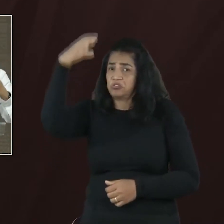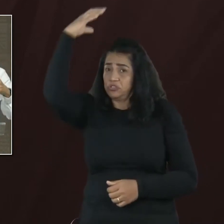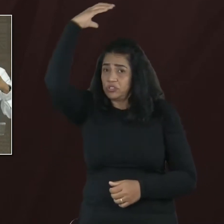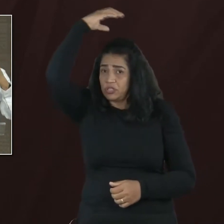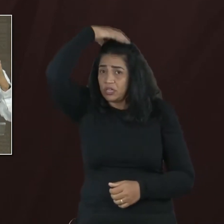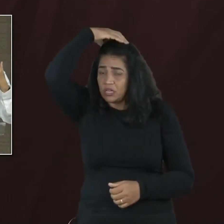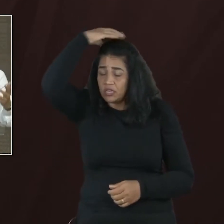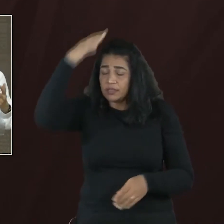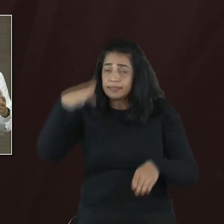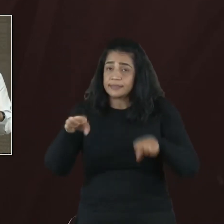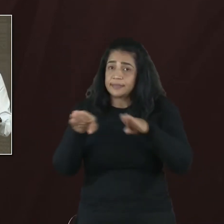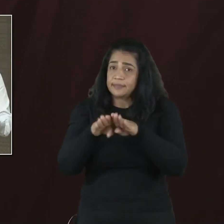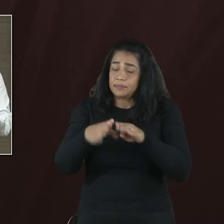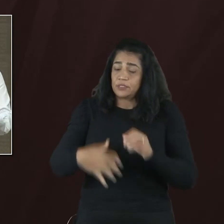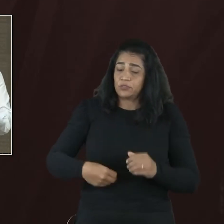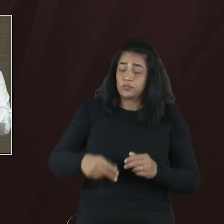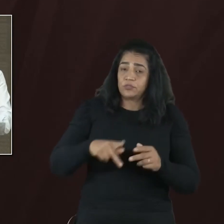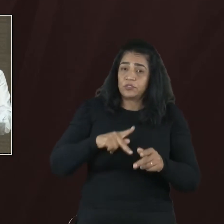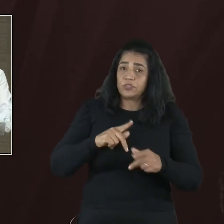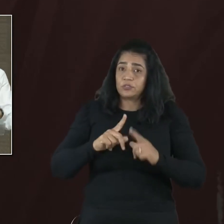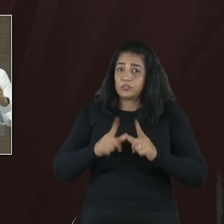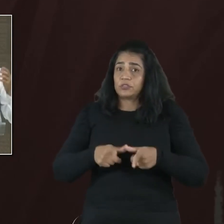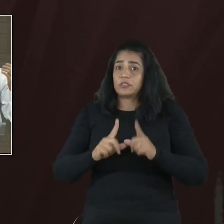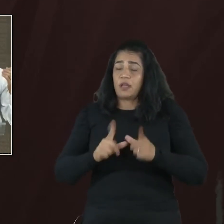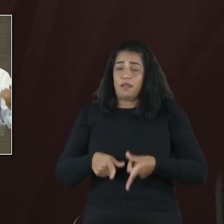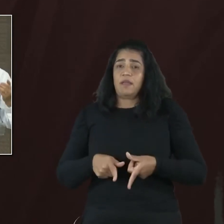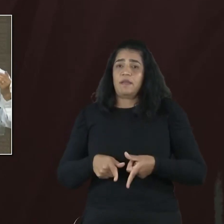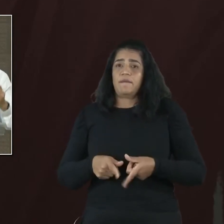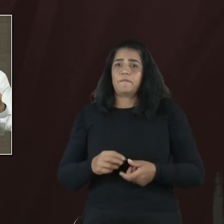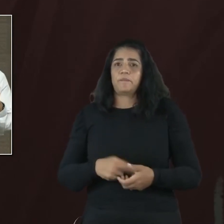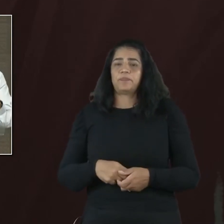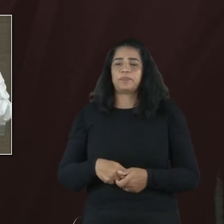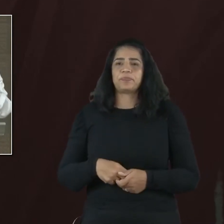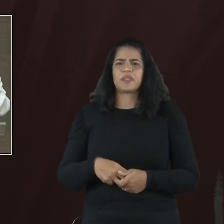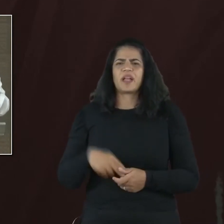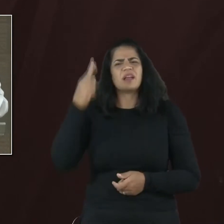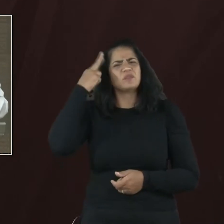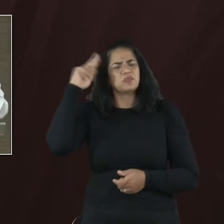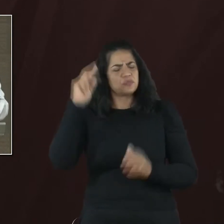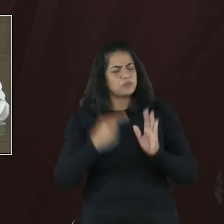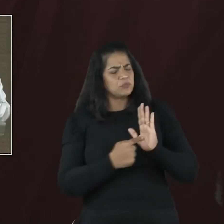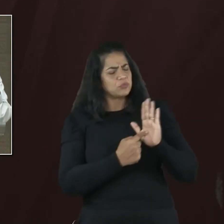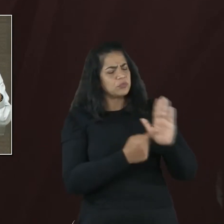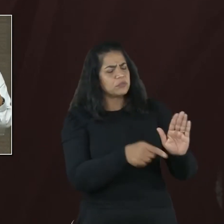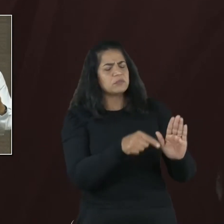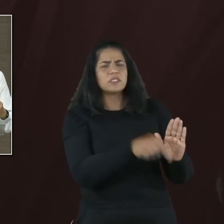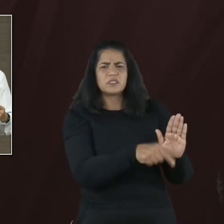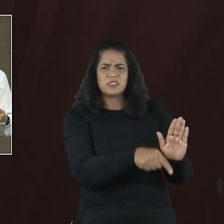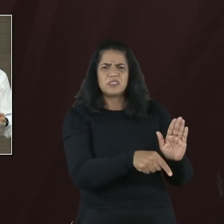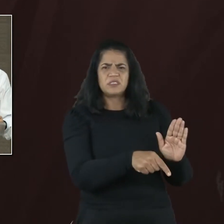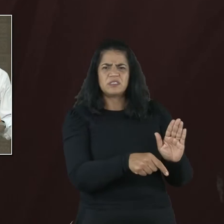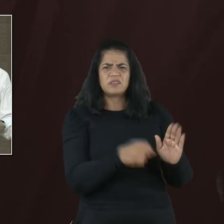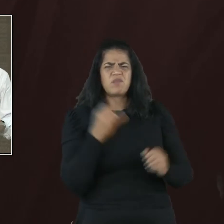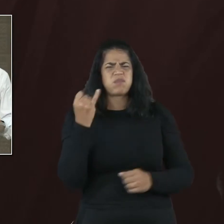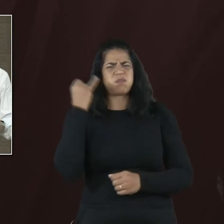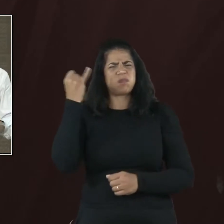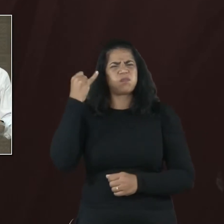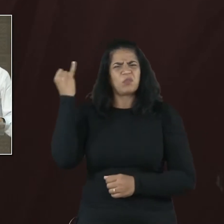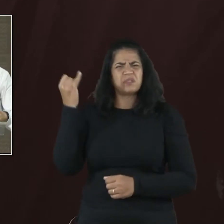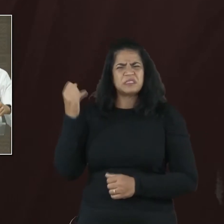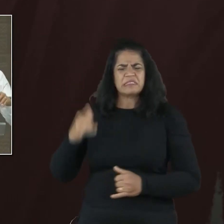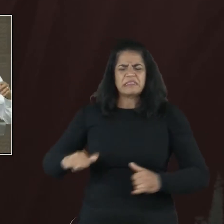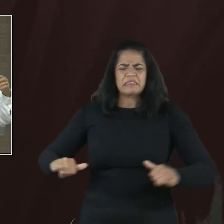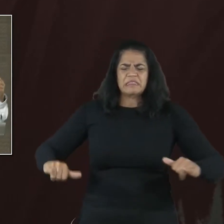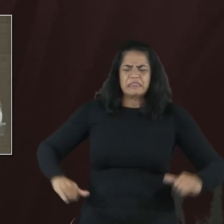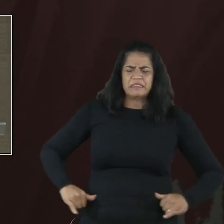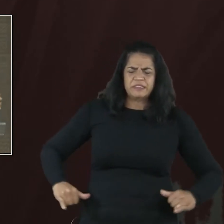o quanto lhe importa sofrer pelo nome do Senhor. Isso está em Atos capítulo 9, versículos 15 e 16.